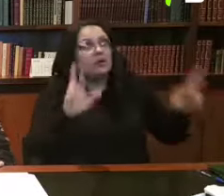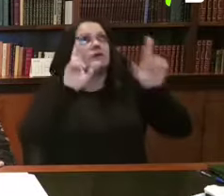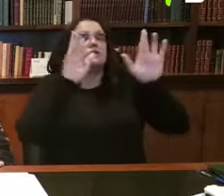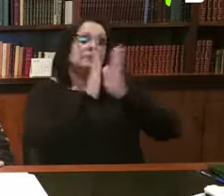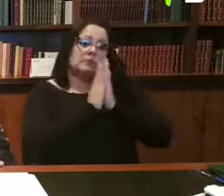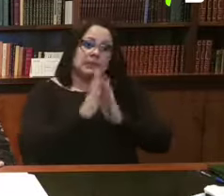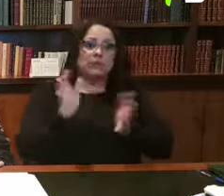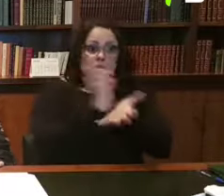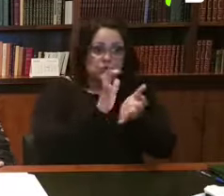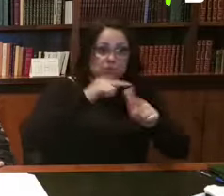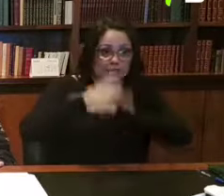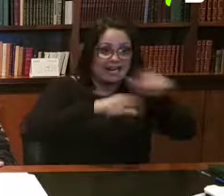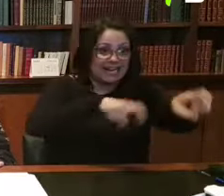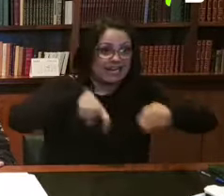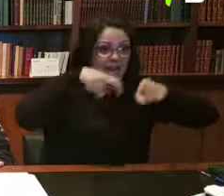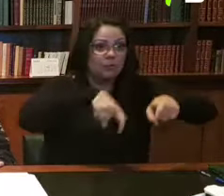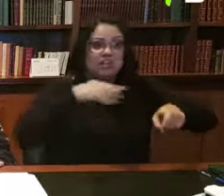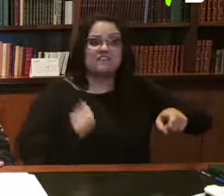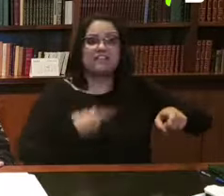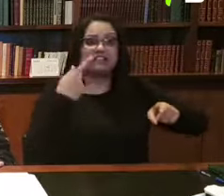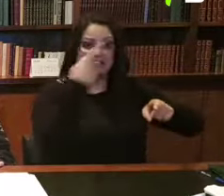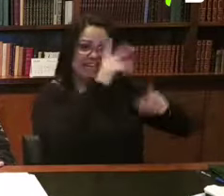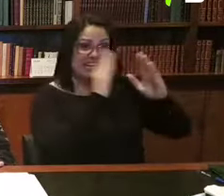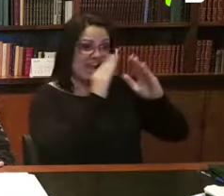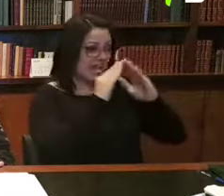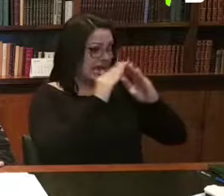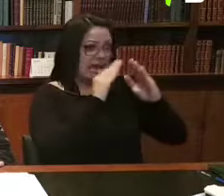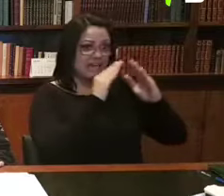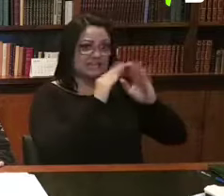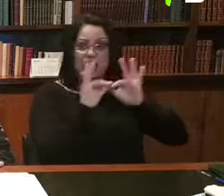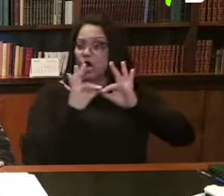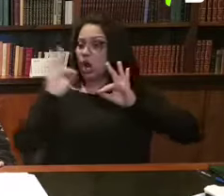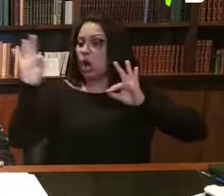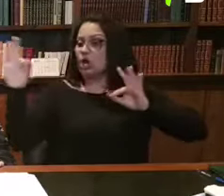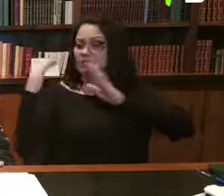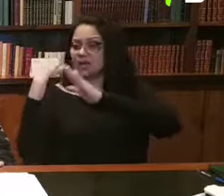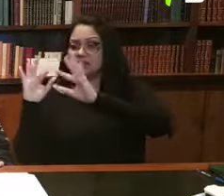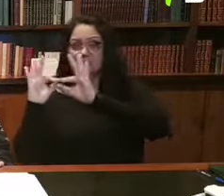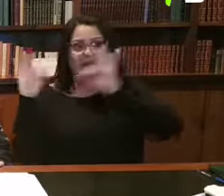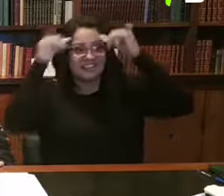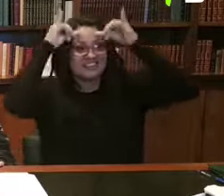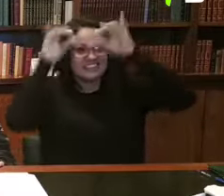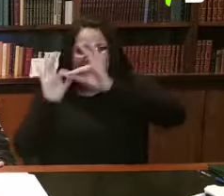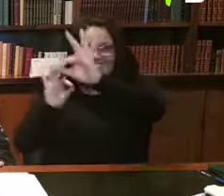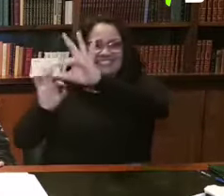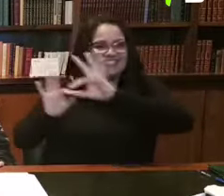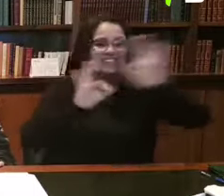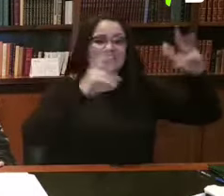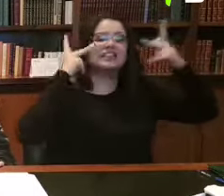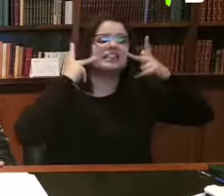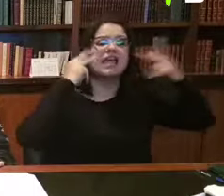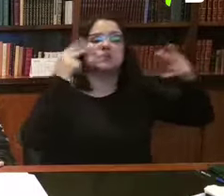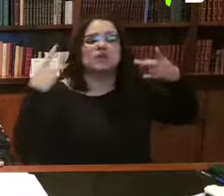campo justamente como tem distanciamento social natural cara no campo em aberto distante um do outro eles mantiveram a produção